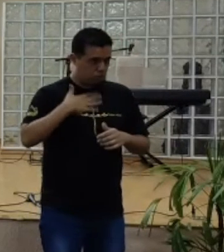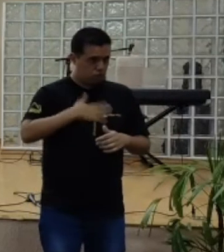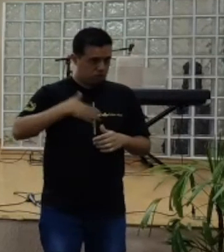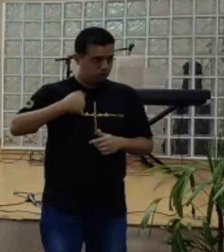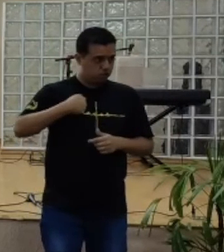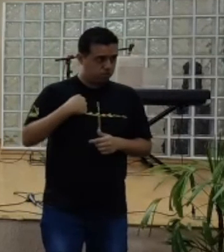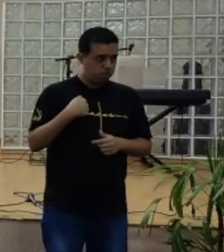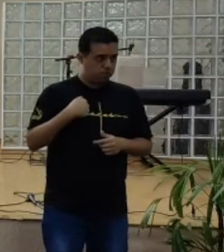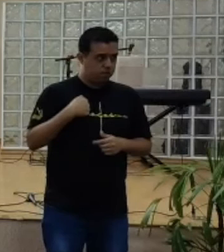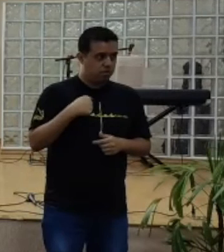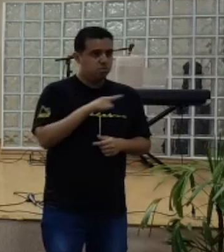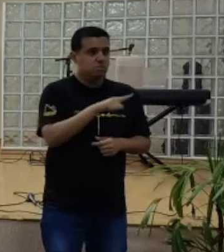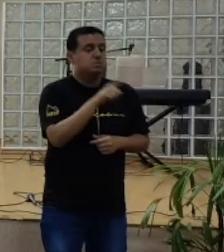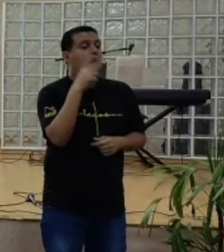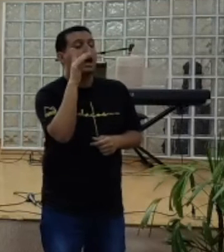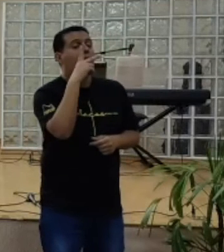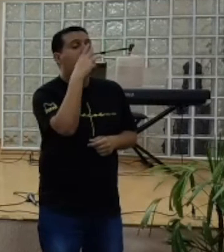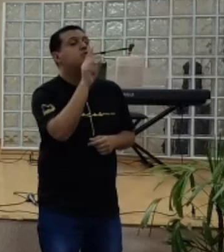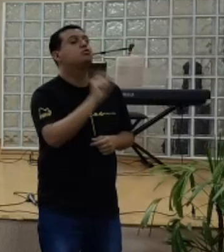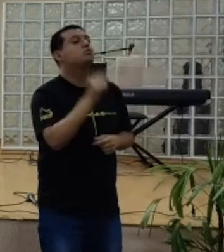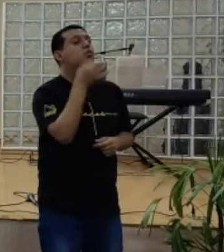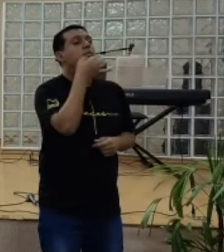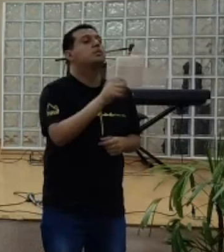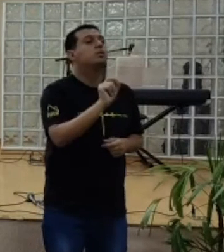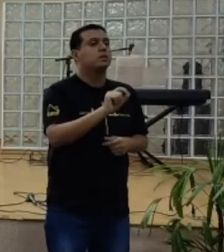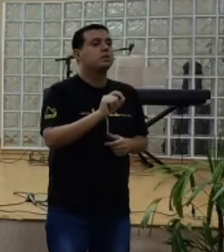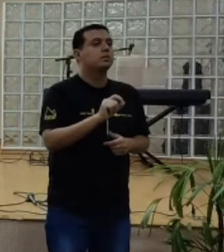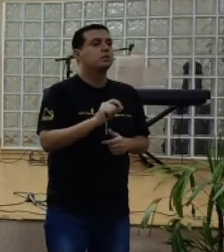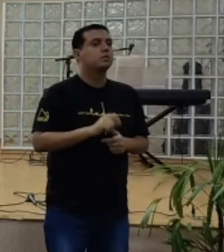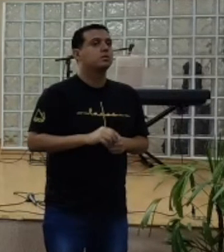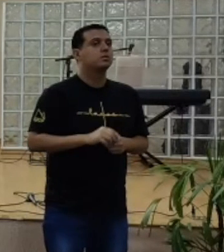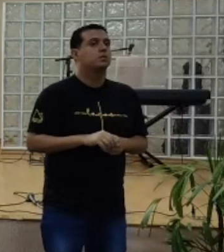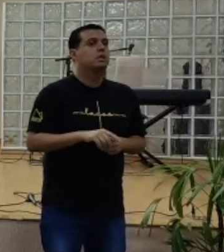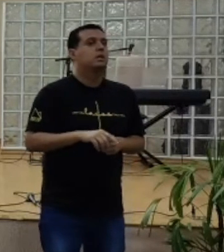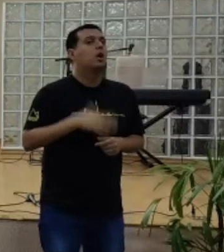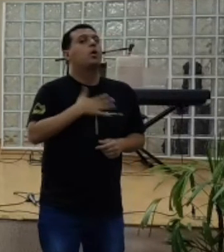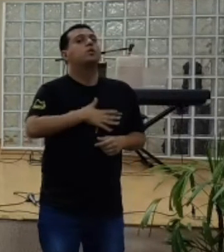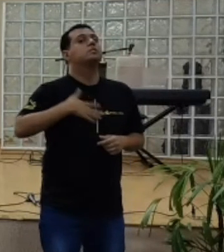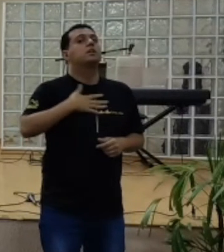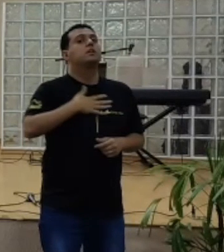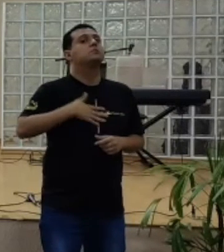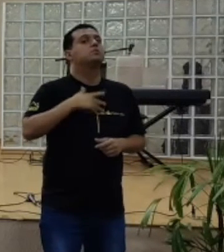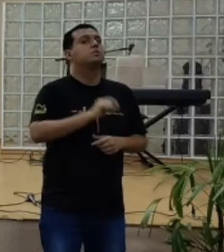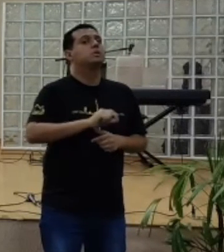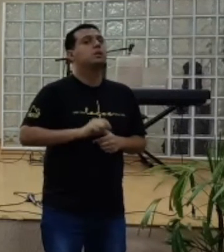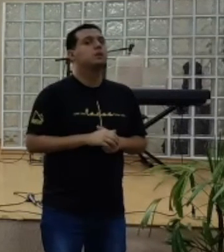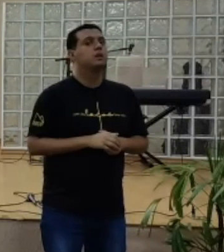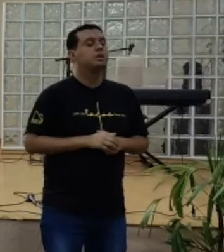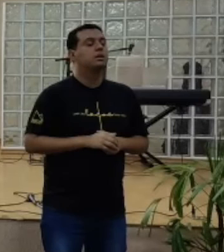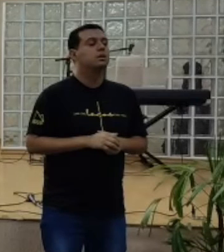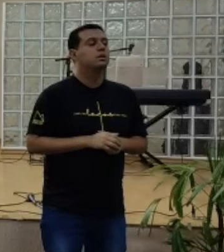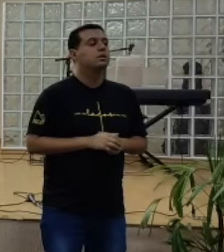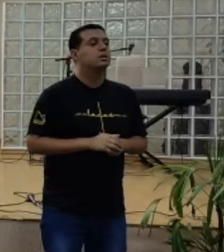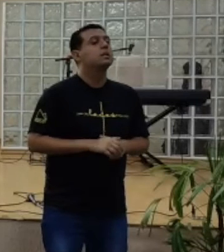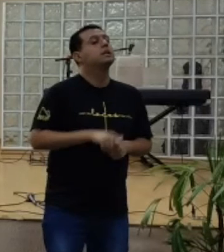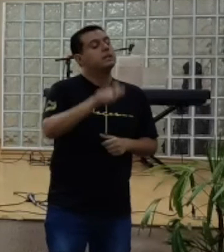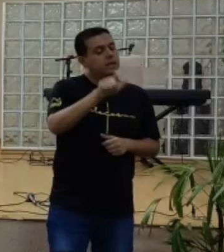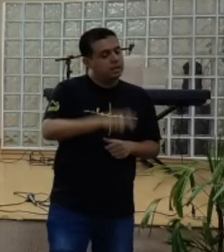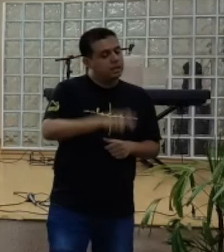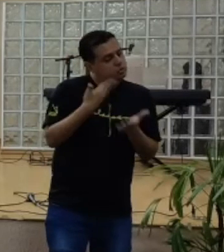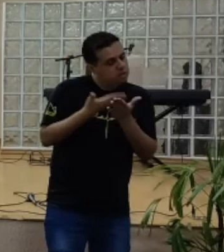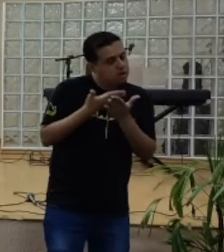O que você acha, Letícia? Não, né? De quem que eles gostavam? Daqueles que levavam os materiais, que estudavam para as provas, que